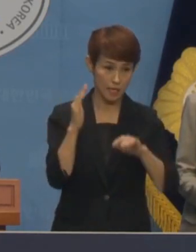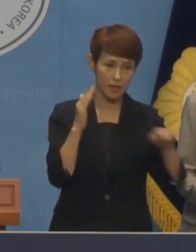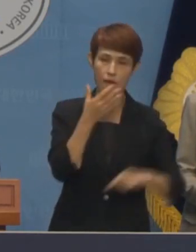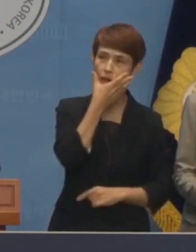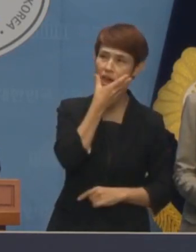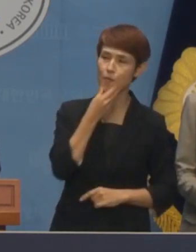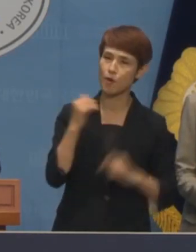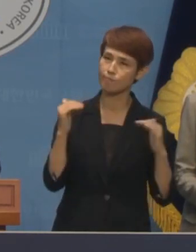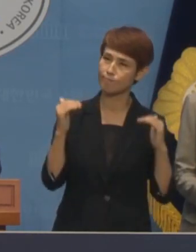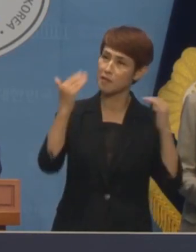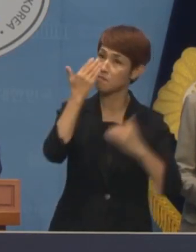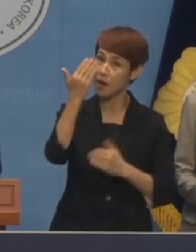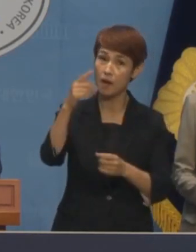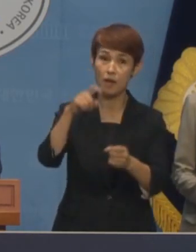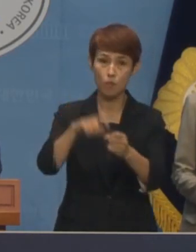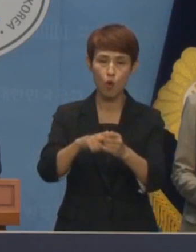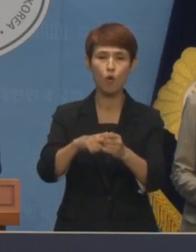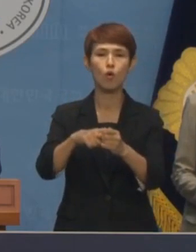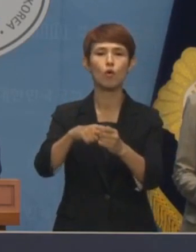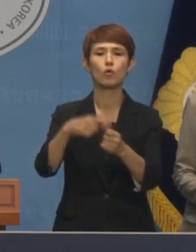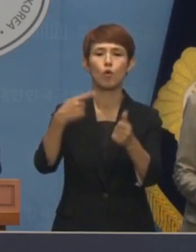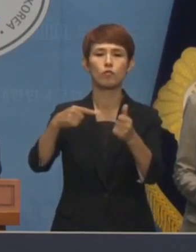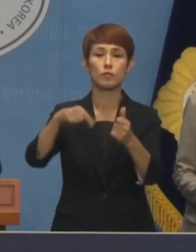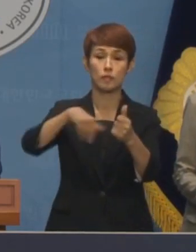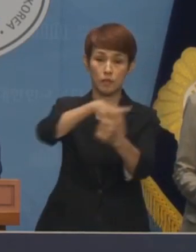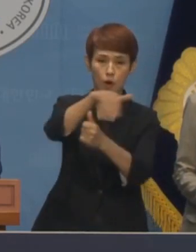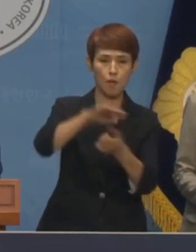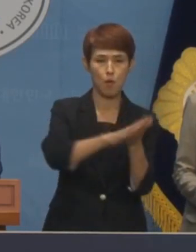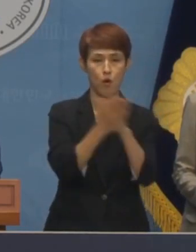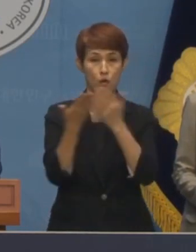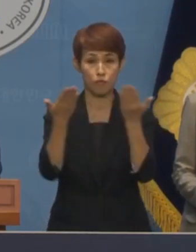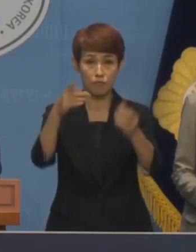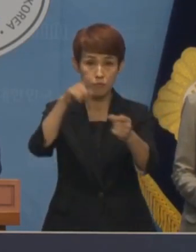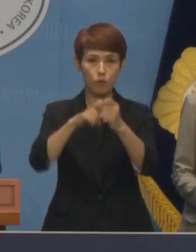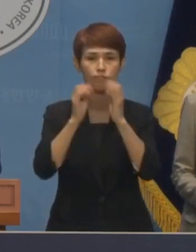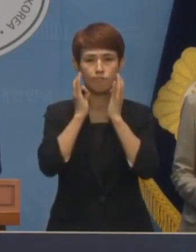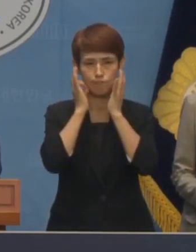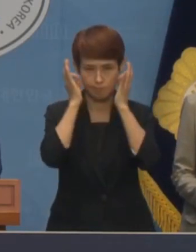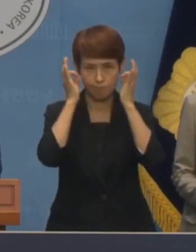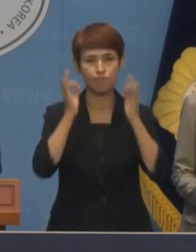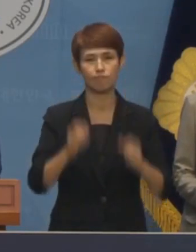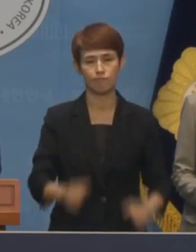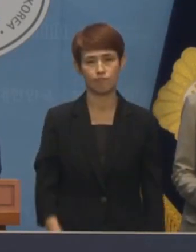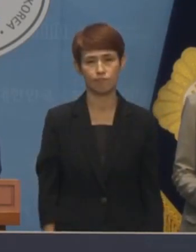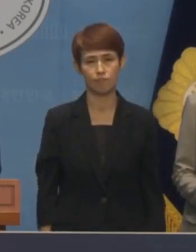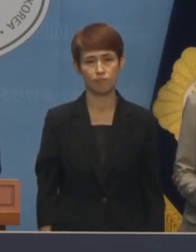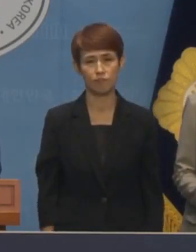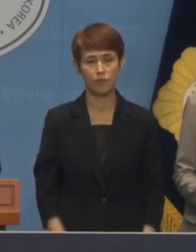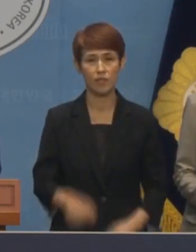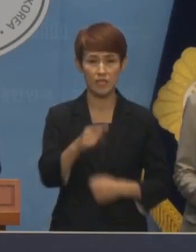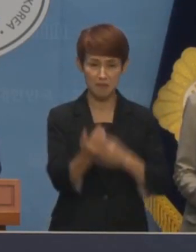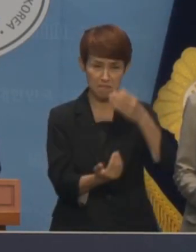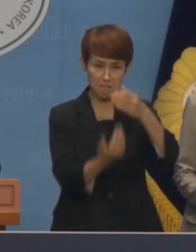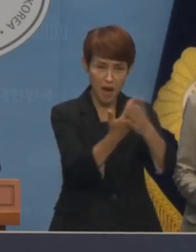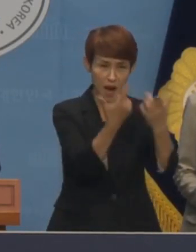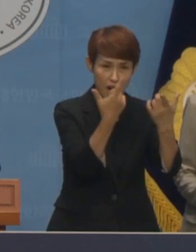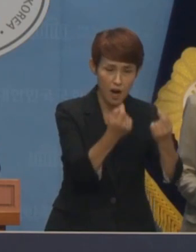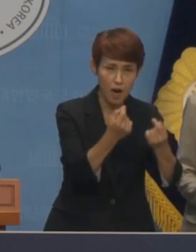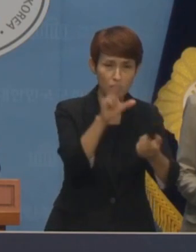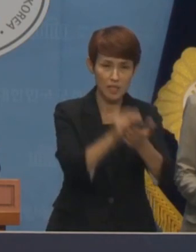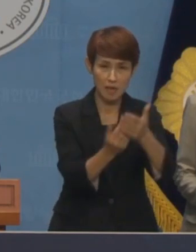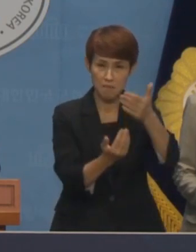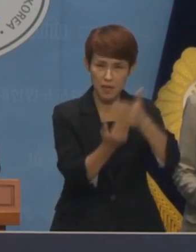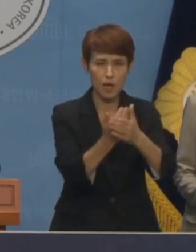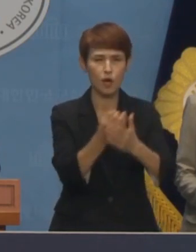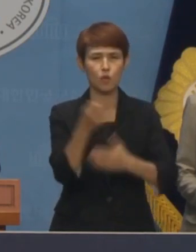행복하게 성장할 수 있도록 교육 현장을 변화시키기 위해 노력하겠습니다. 더 이상 서희초 사건과 같은 비극이